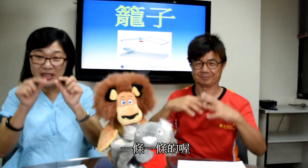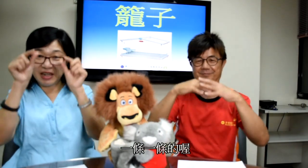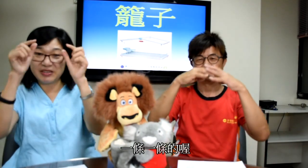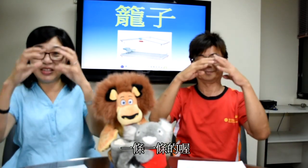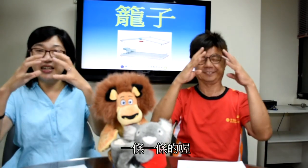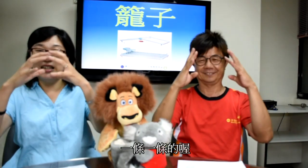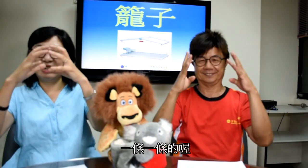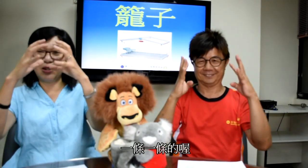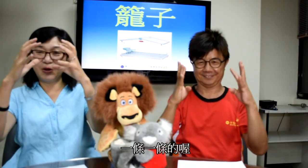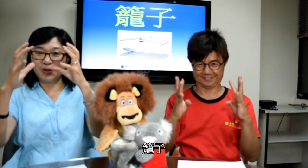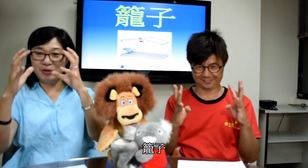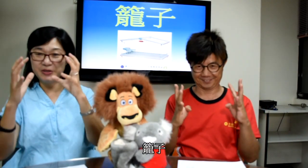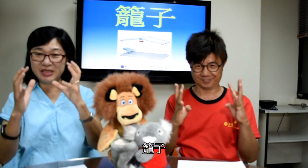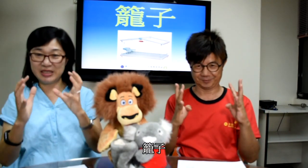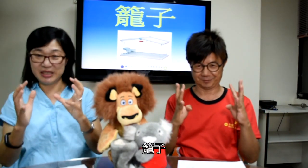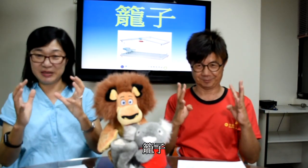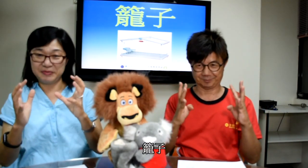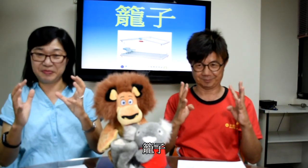条的啊，笼子。